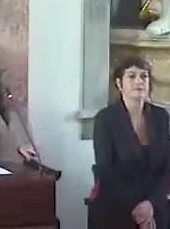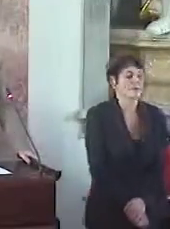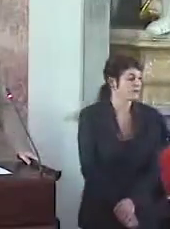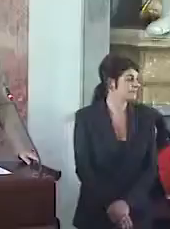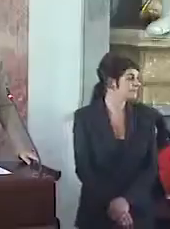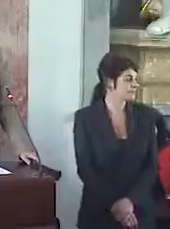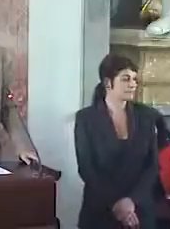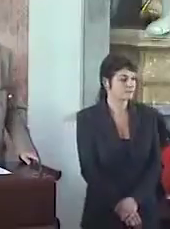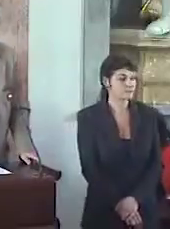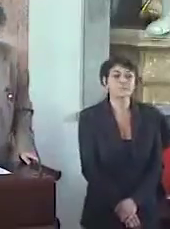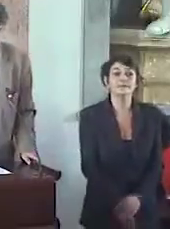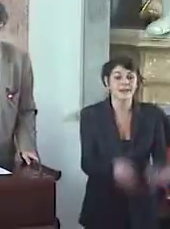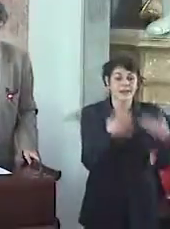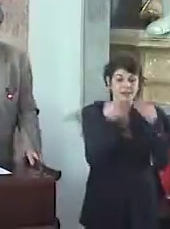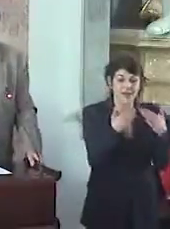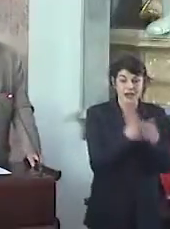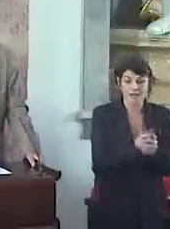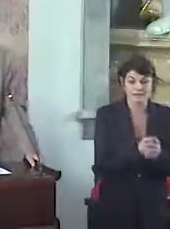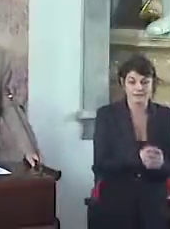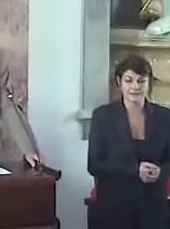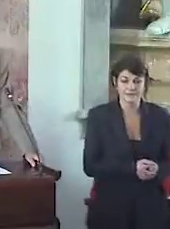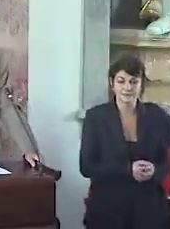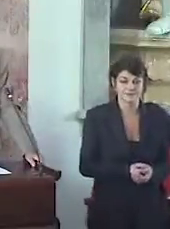Danke, Herr Präsident.